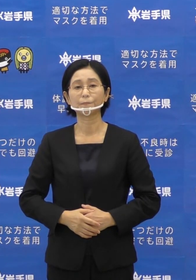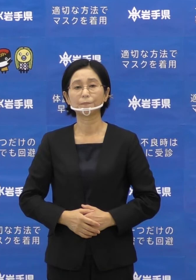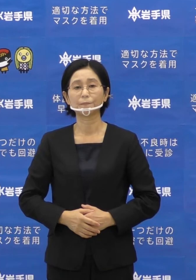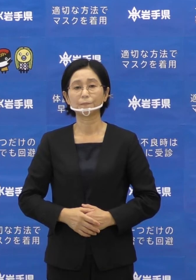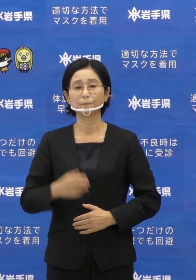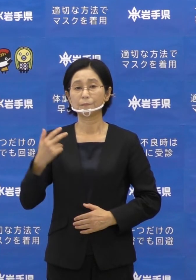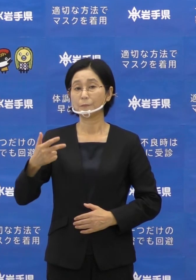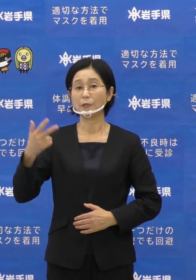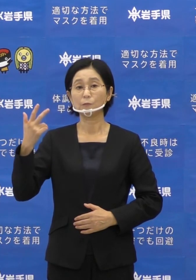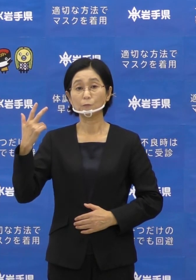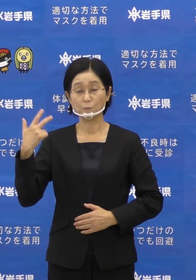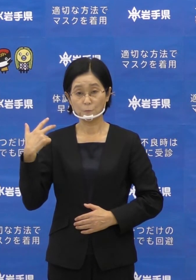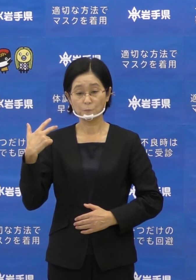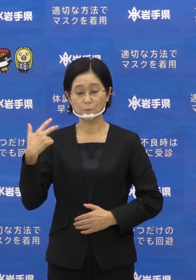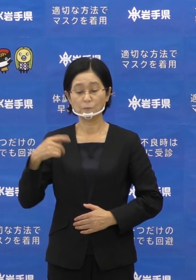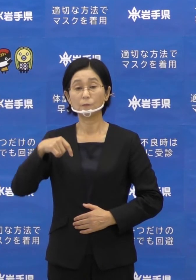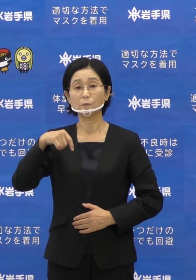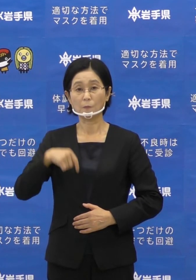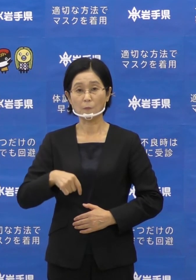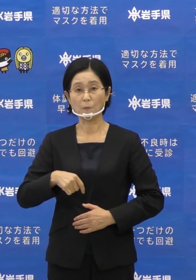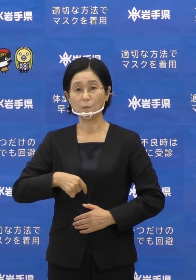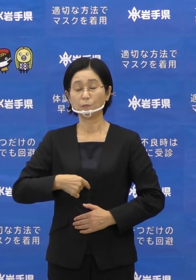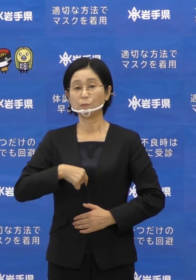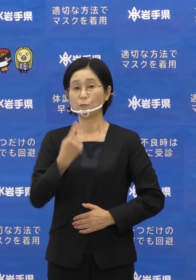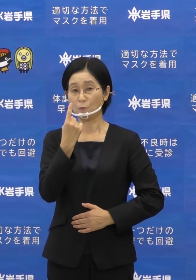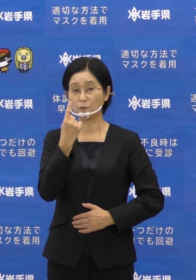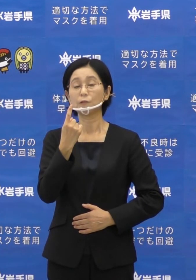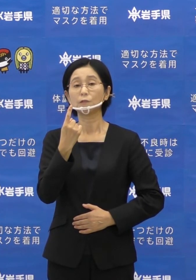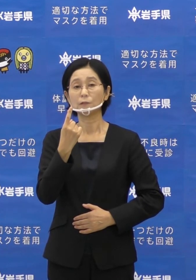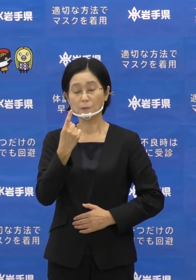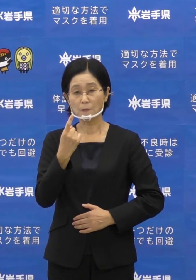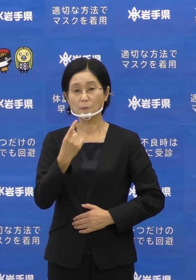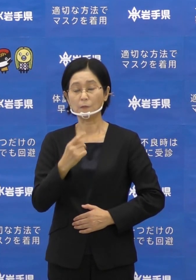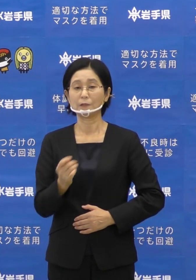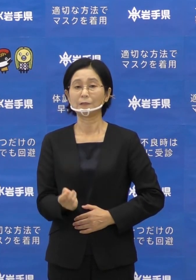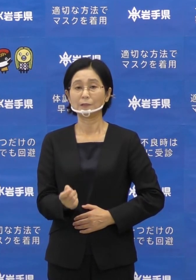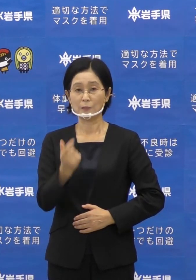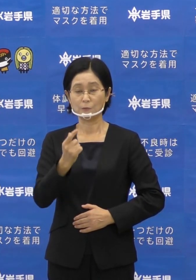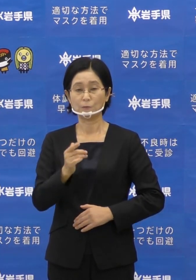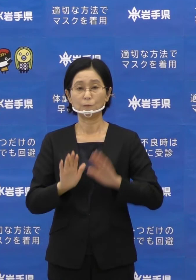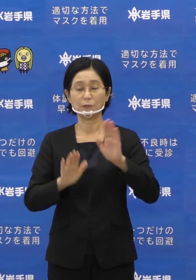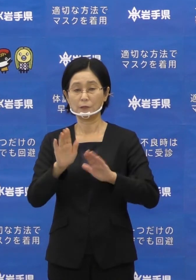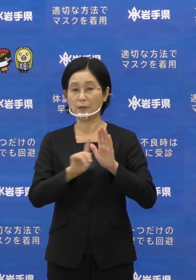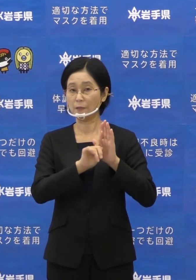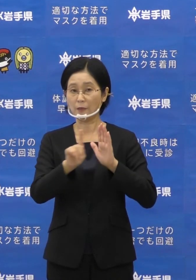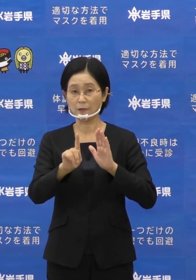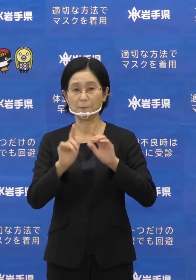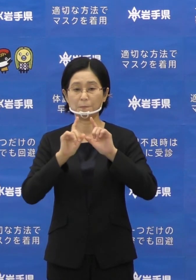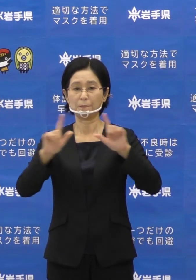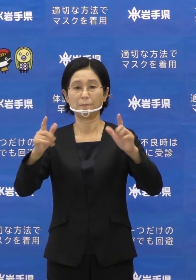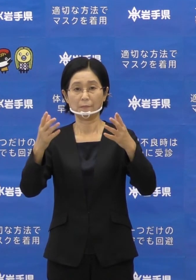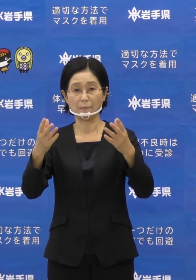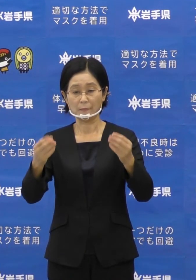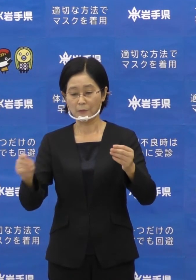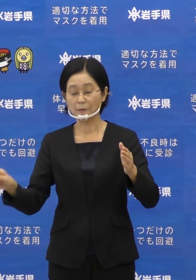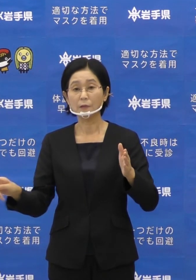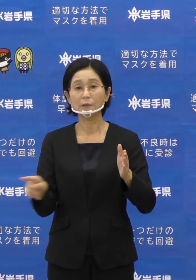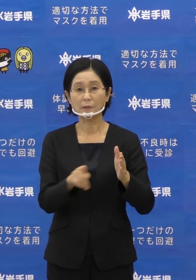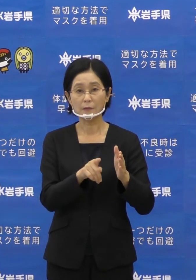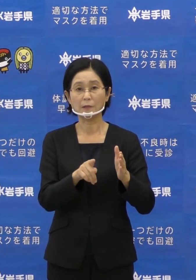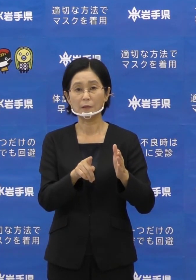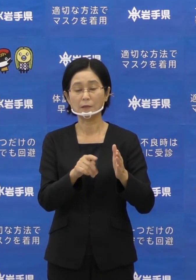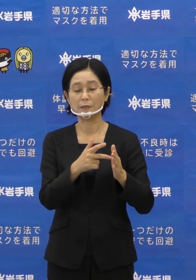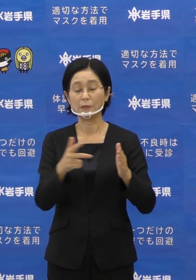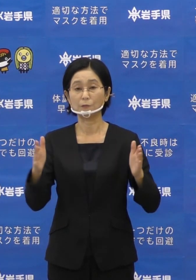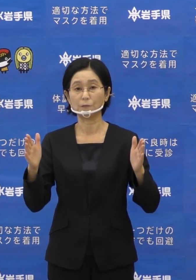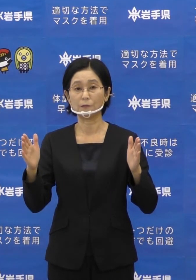先週県独自の緊急事態宣言を出してですね、1